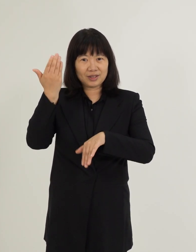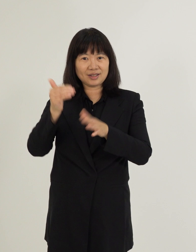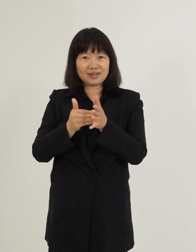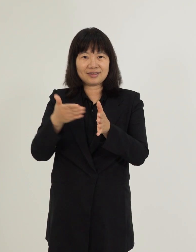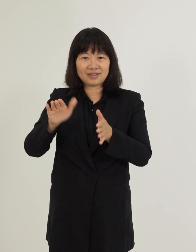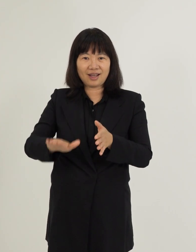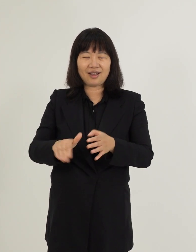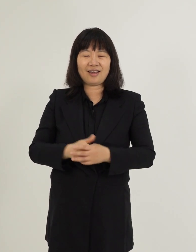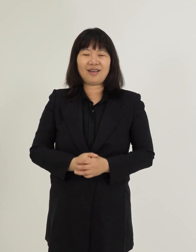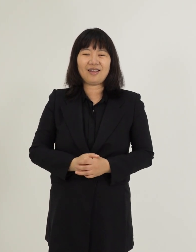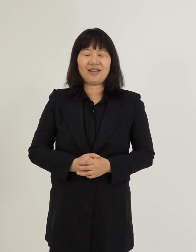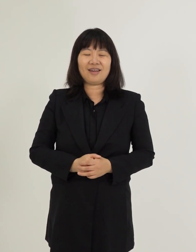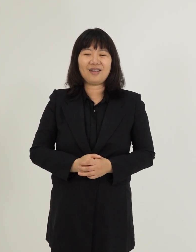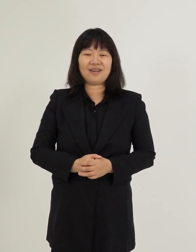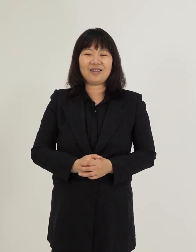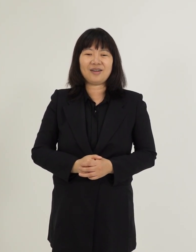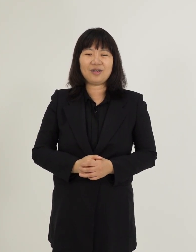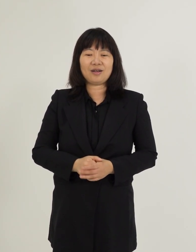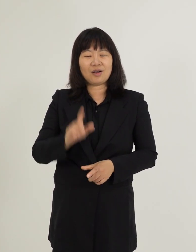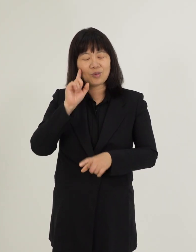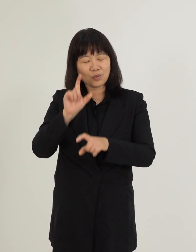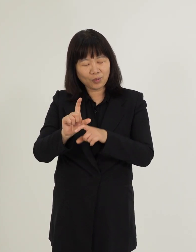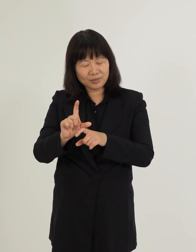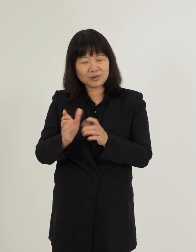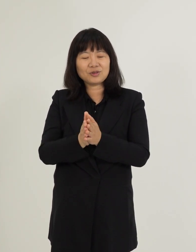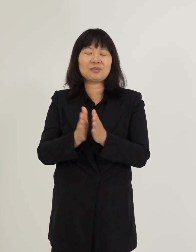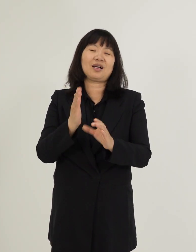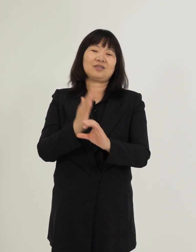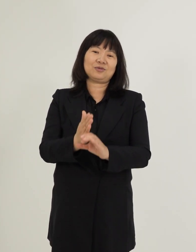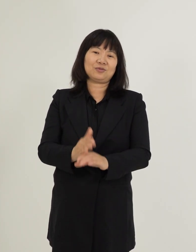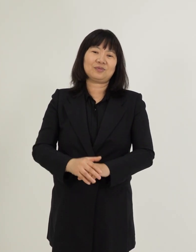윗분이신데 저분이 그 고민의 출발 지점이에요.